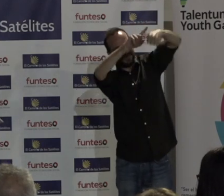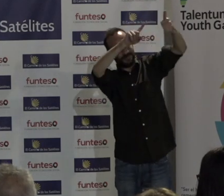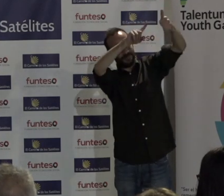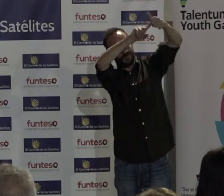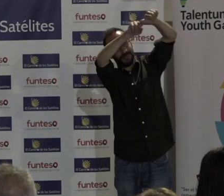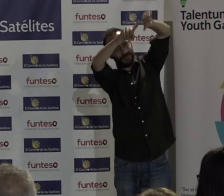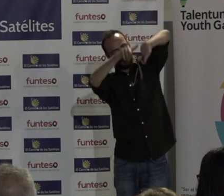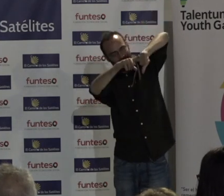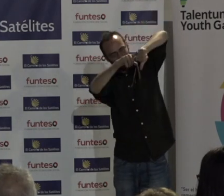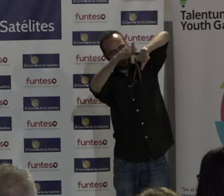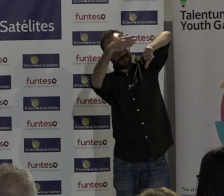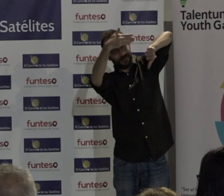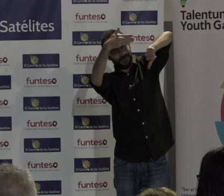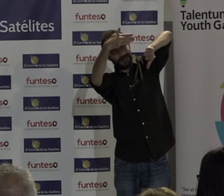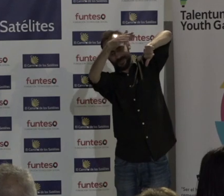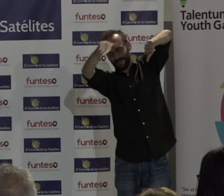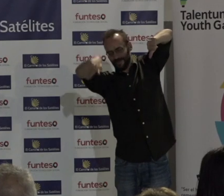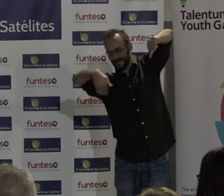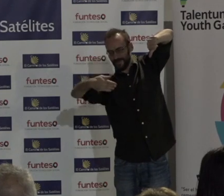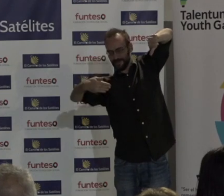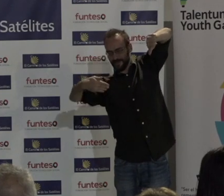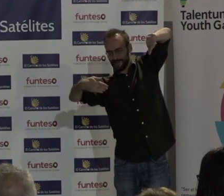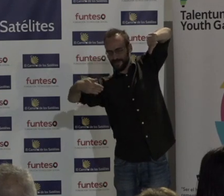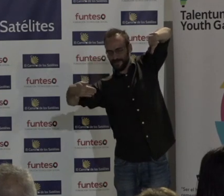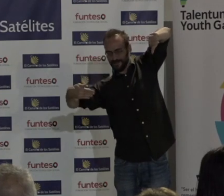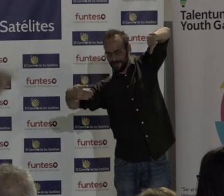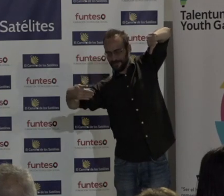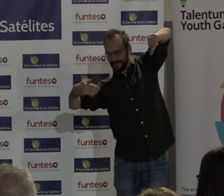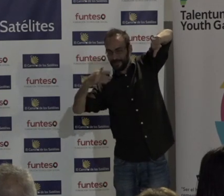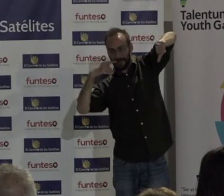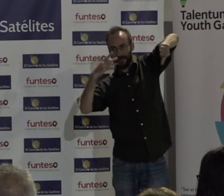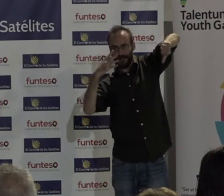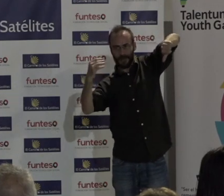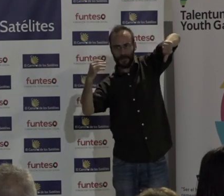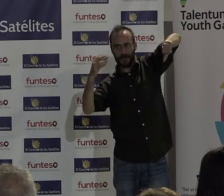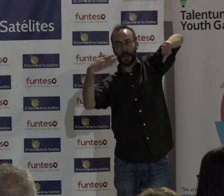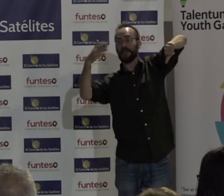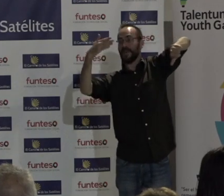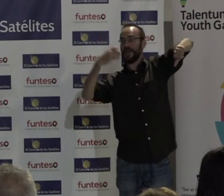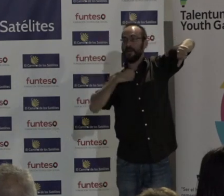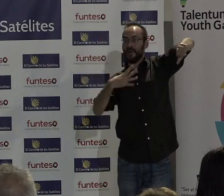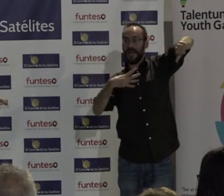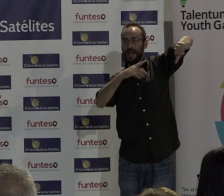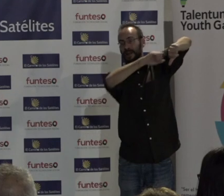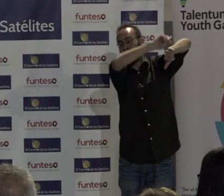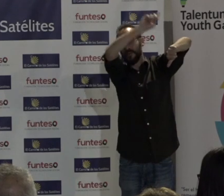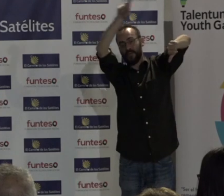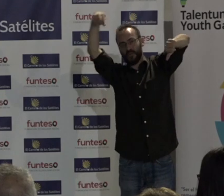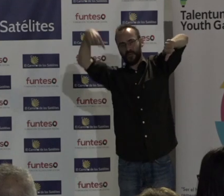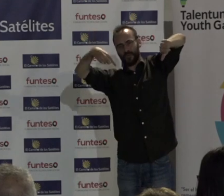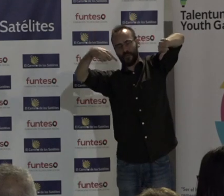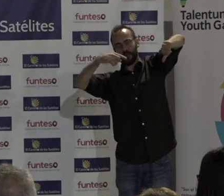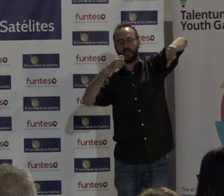banda cambiada. Pero si hacéis la consulta, la bandera de Galicia es la bandera blanca cruzada por el padre Miño, el padre